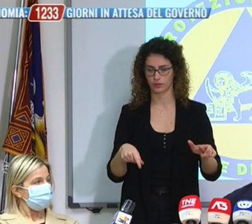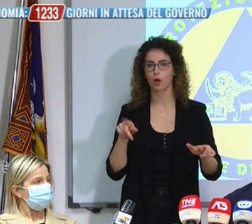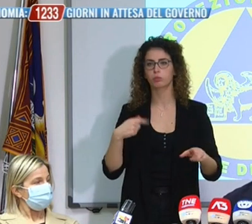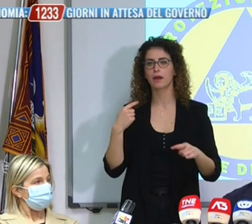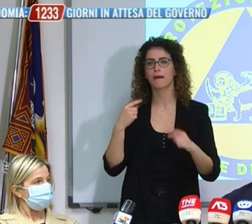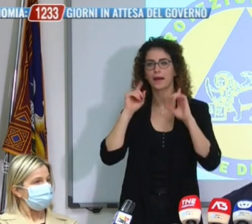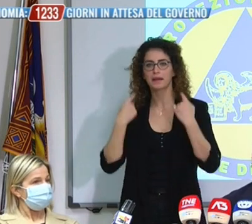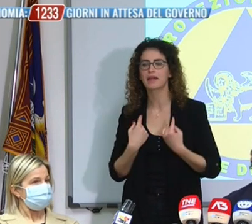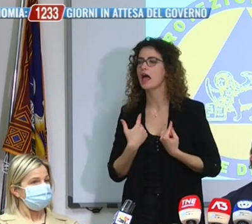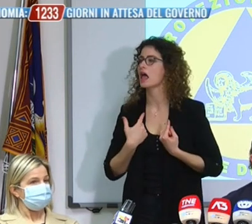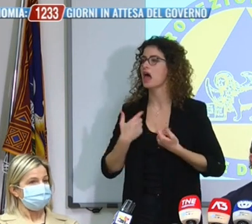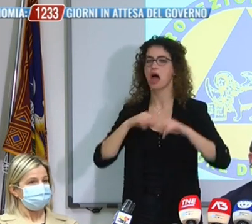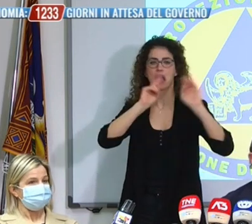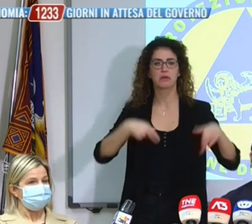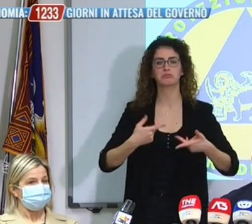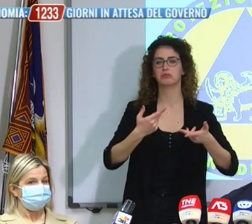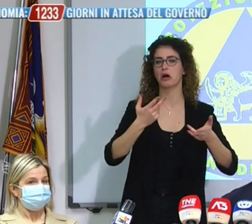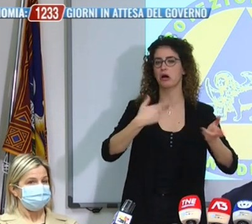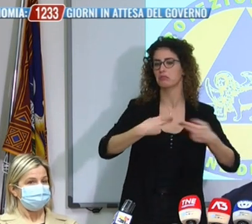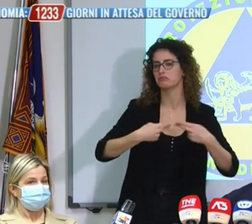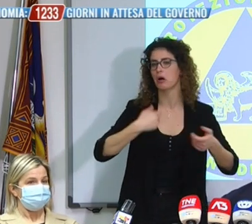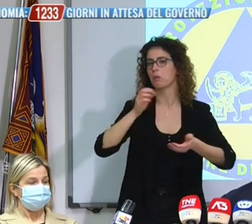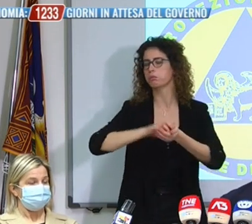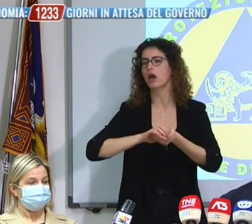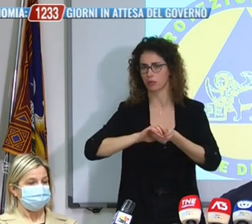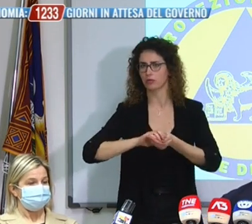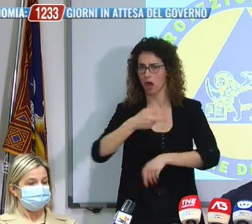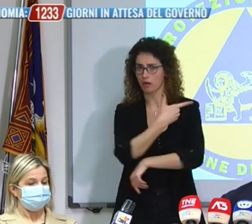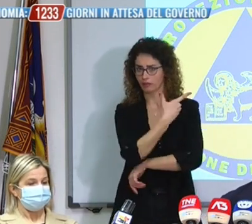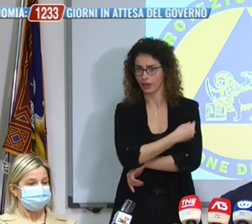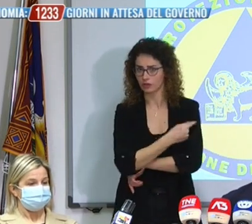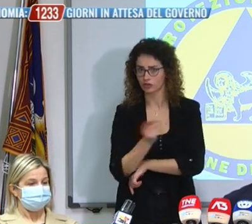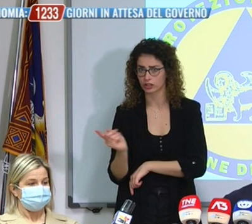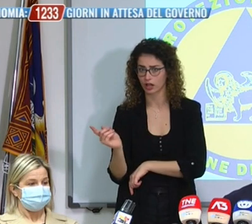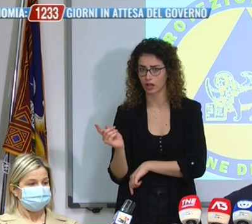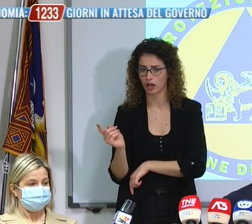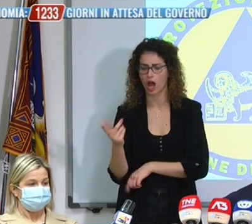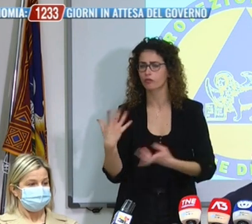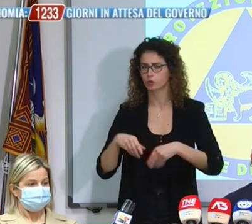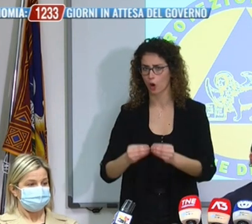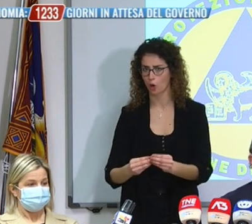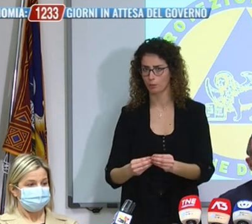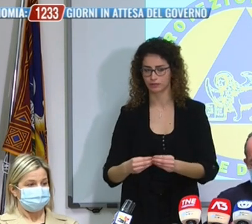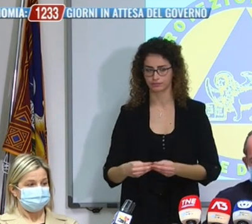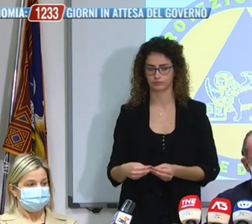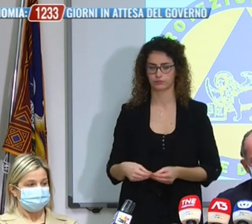anche all'IKEA, vaccinano nei centri commerciali, nei pub, dappertutto. E sapete come funziona la vaccinazione? C'è proprio